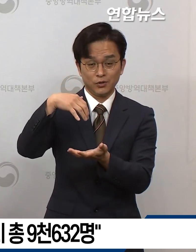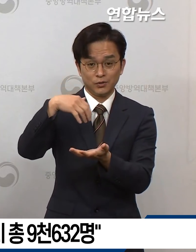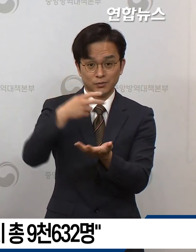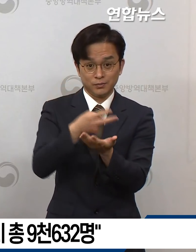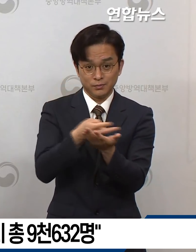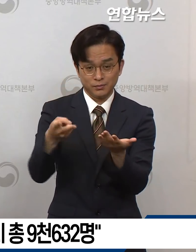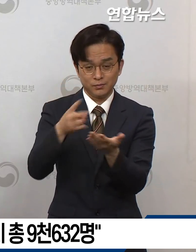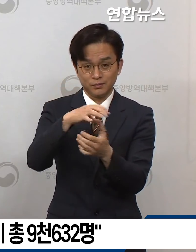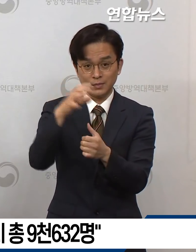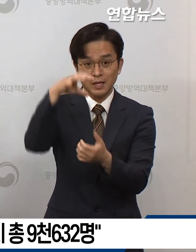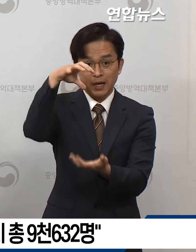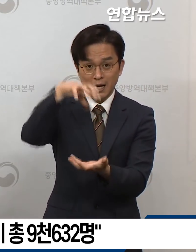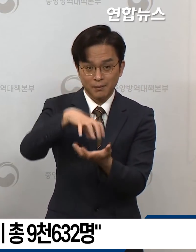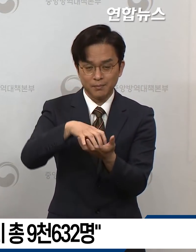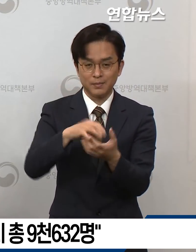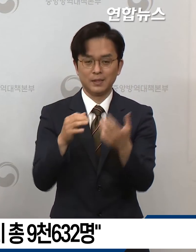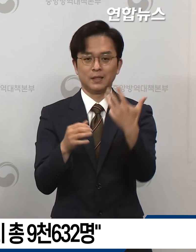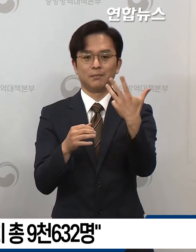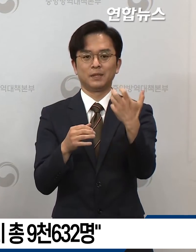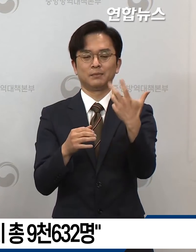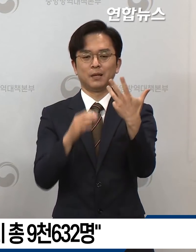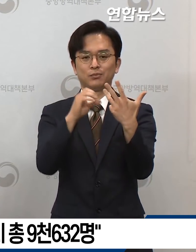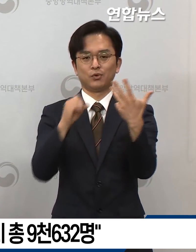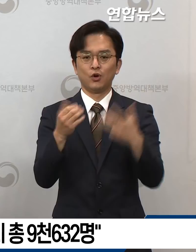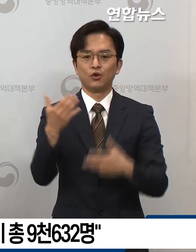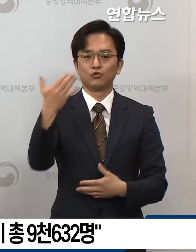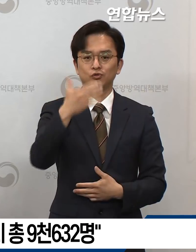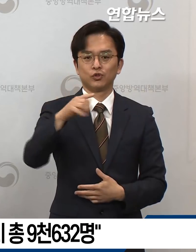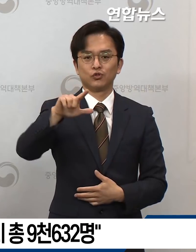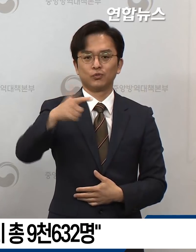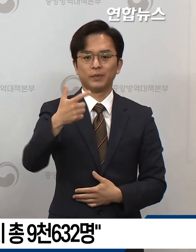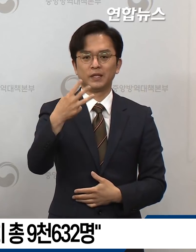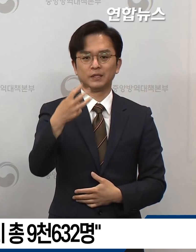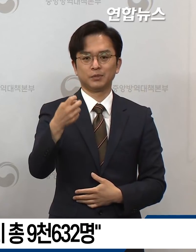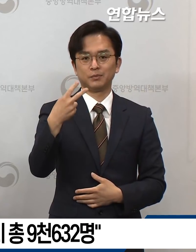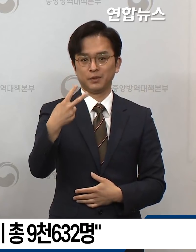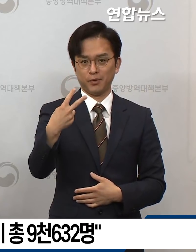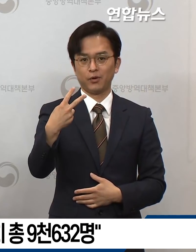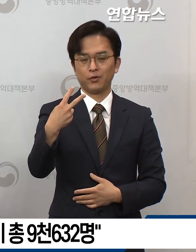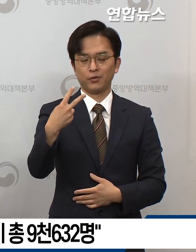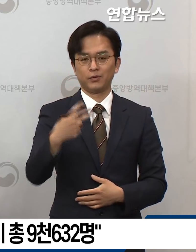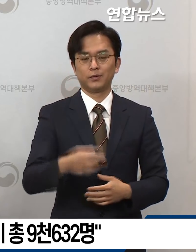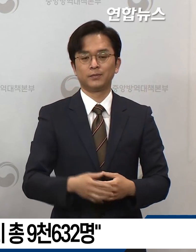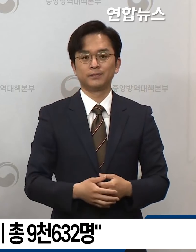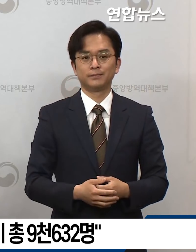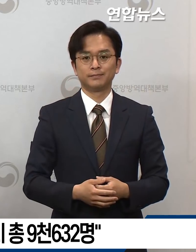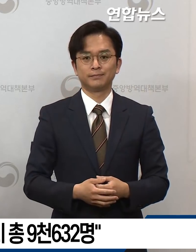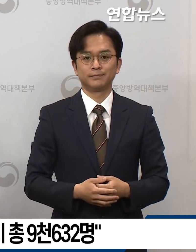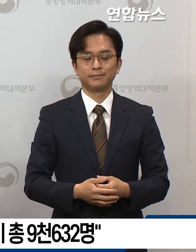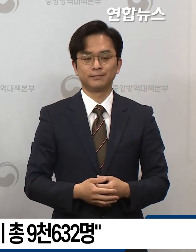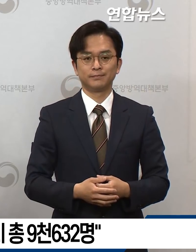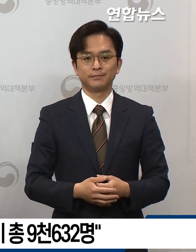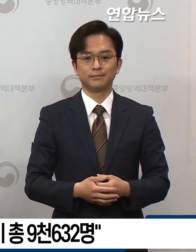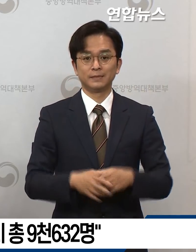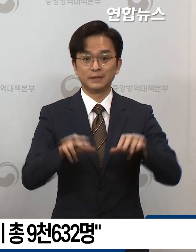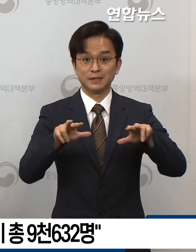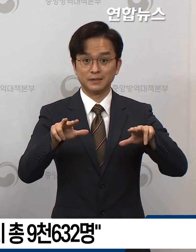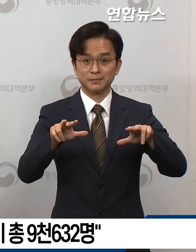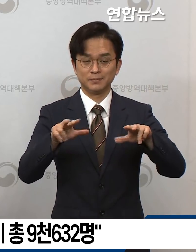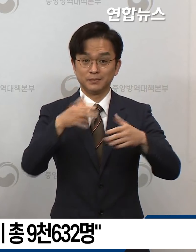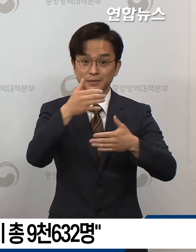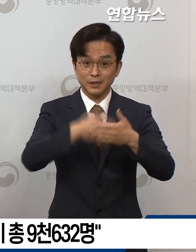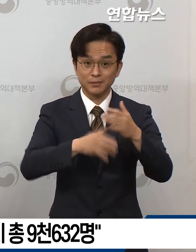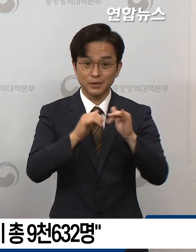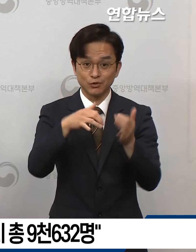전체 확진자의 88%인 9,632명이 격리 해제되어 현재